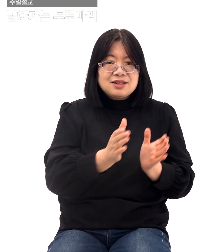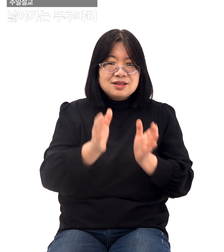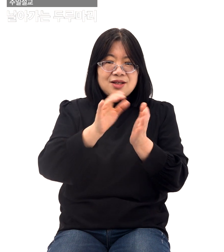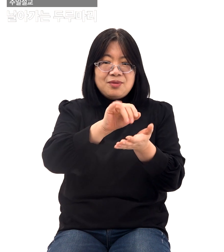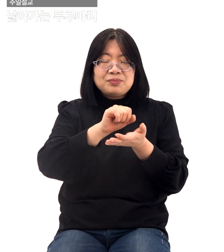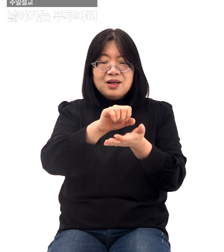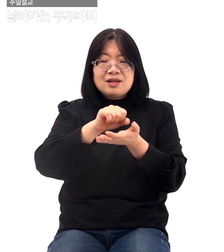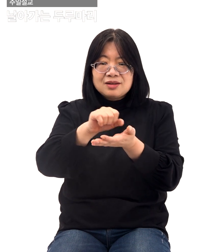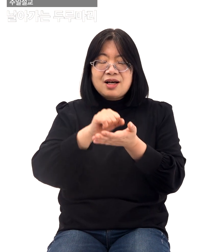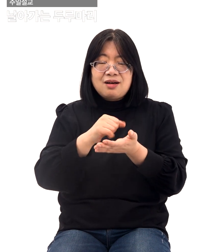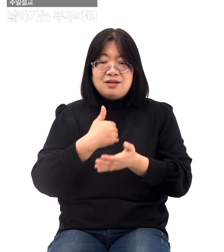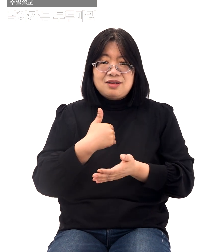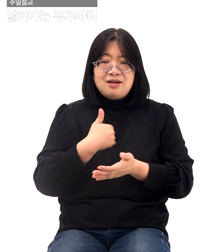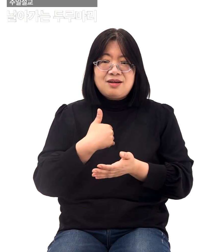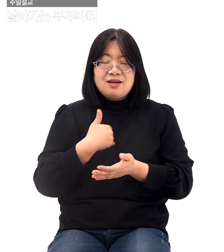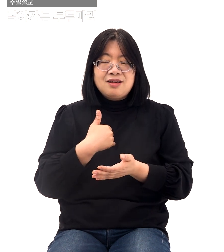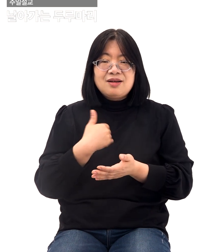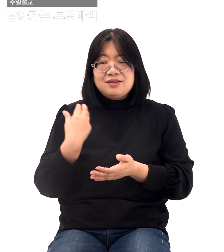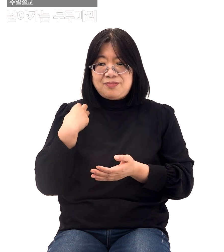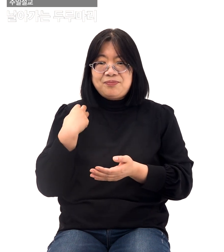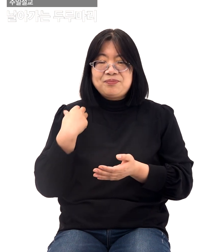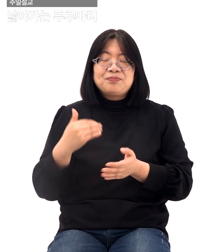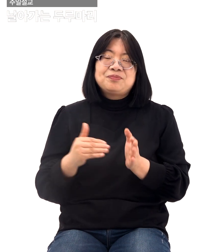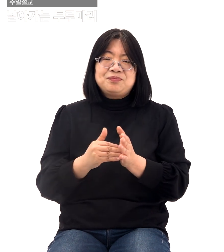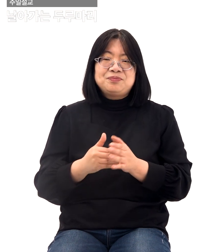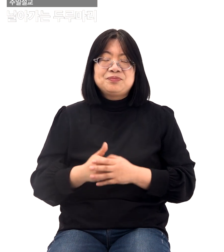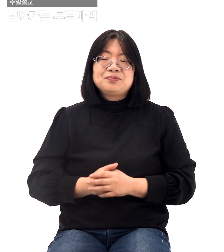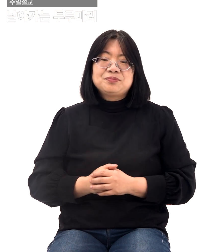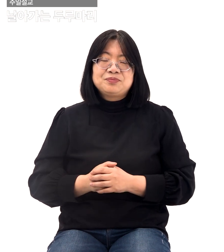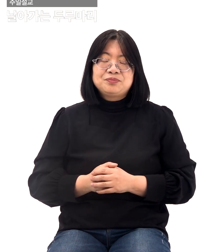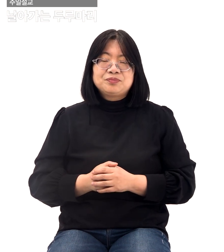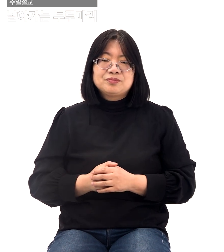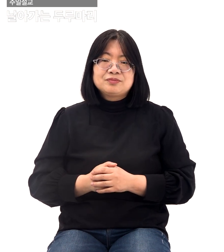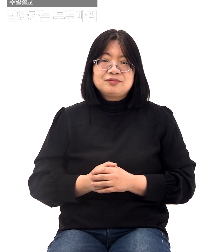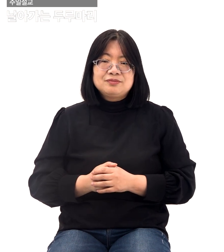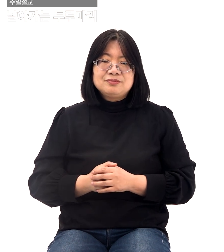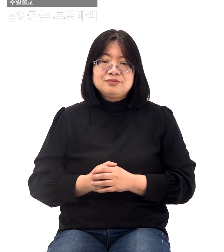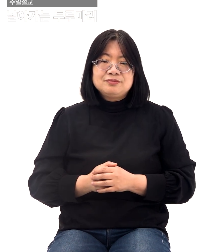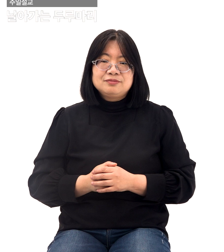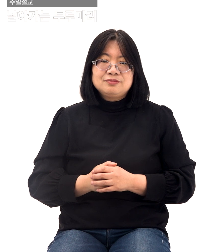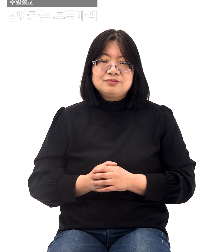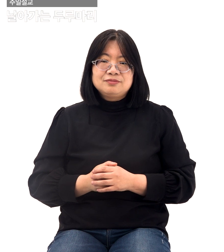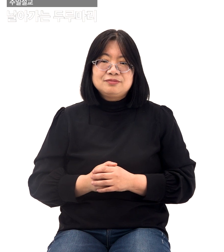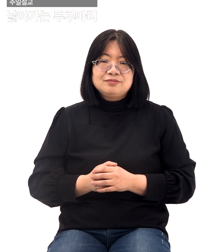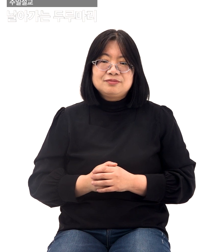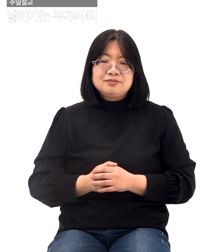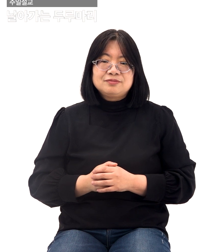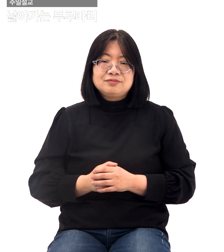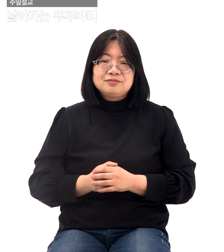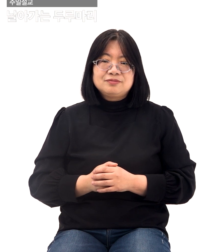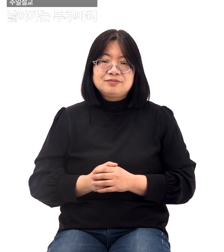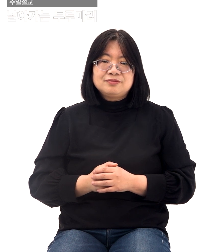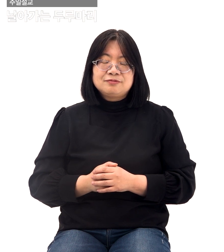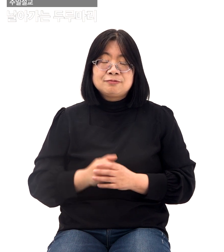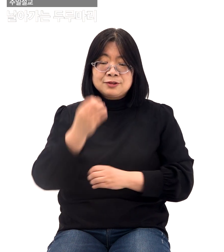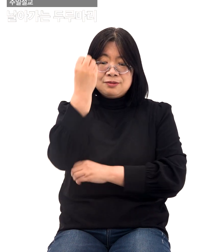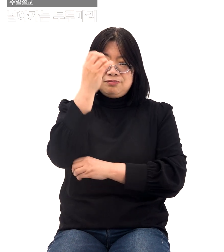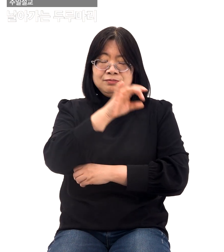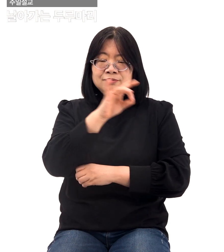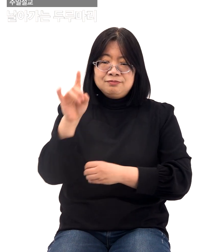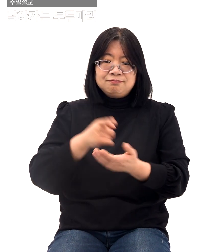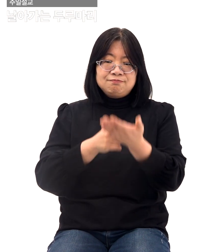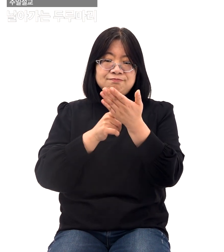쌀 받아오고 이런 거 제가 했어요. 근데 신문에 가끔 이런 기사가